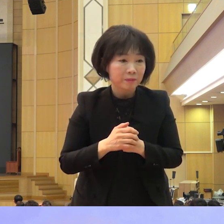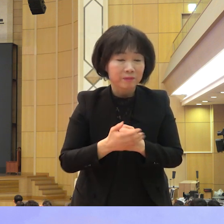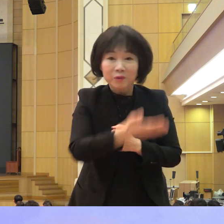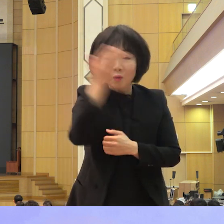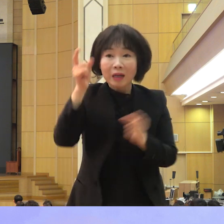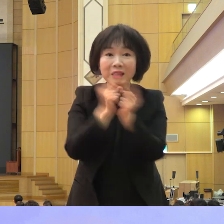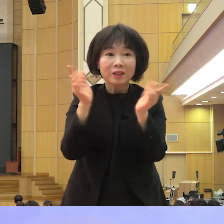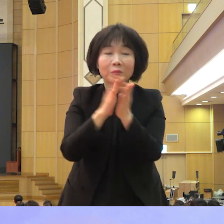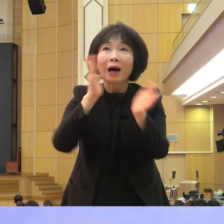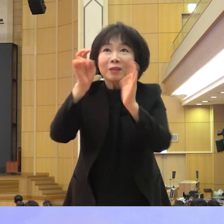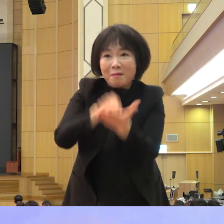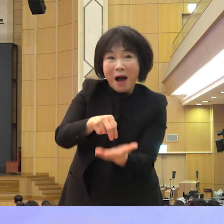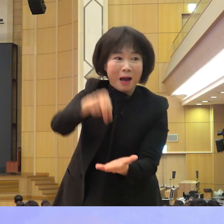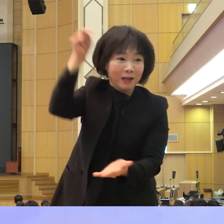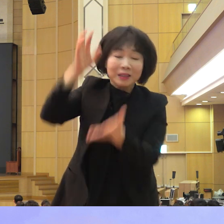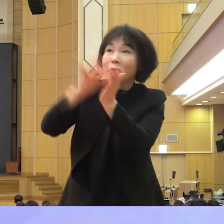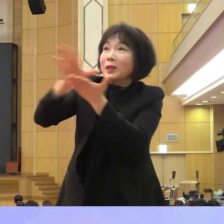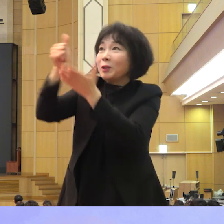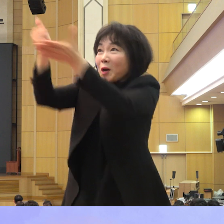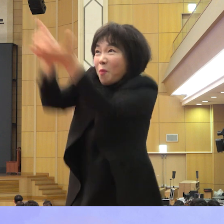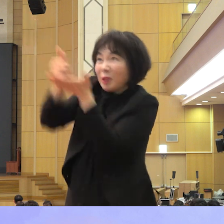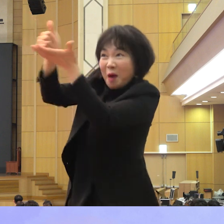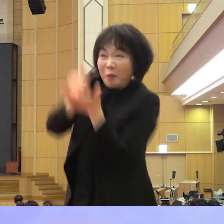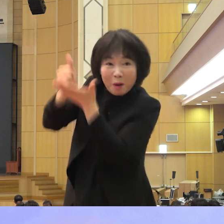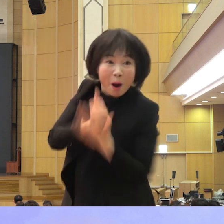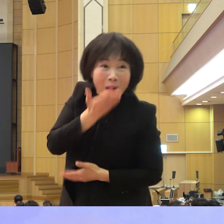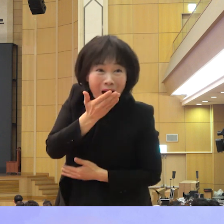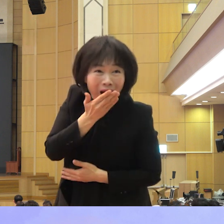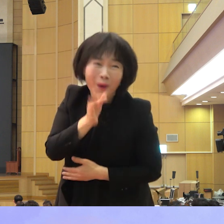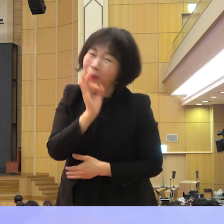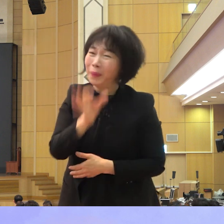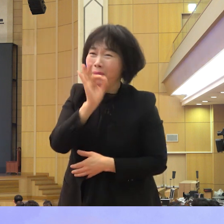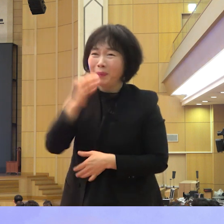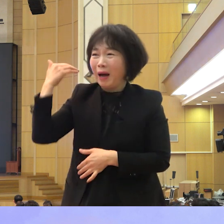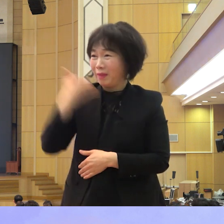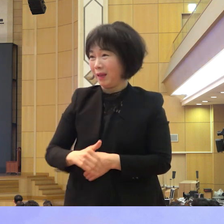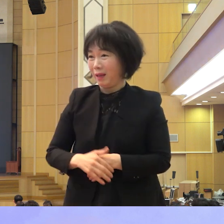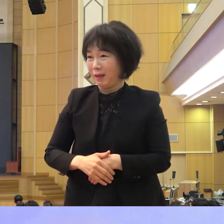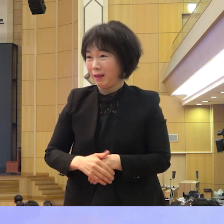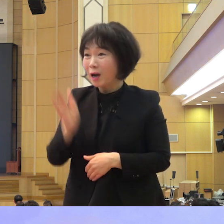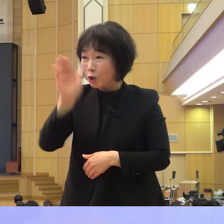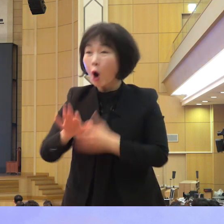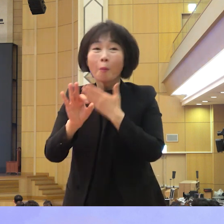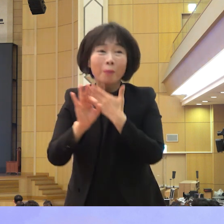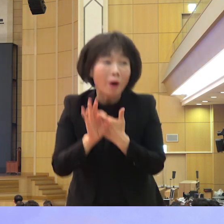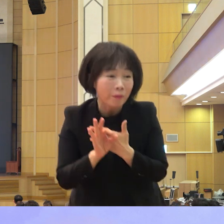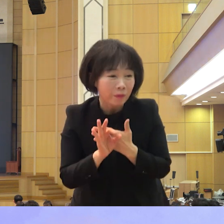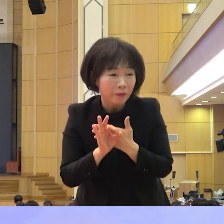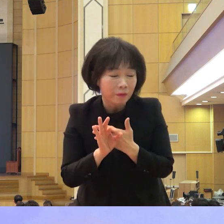모셔내리는 것이요. 8절로 가보겠습니다. 그러면